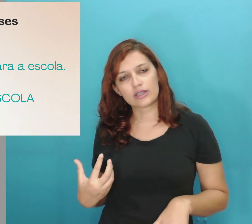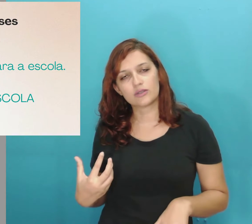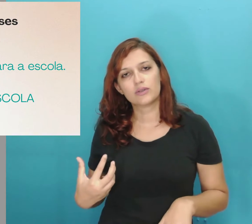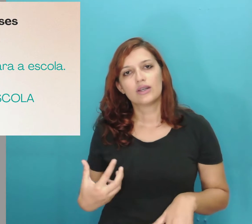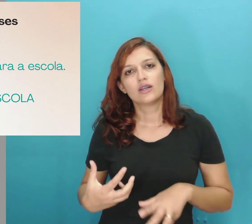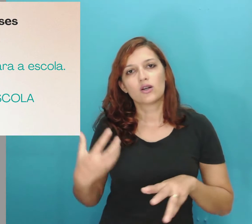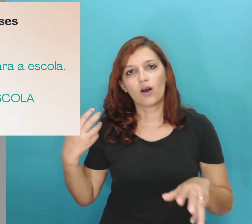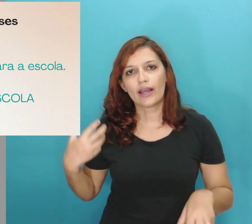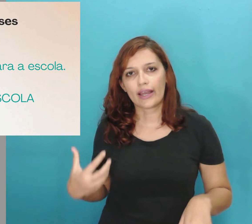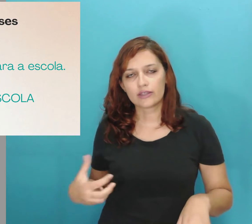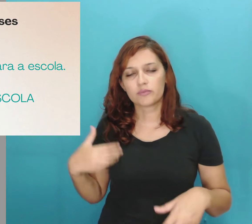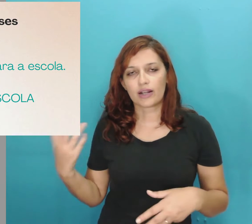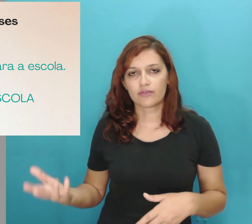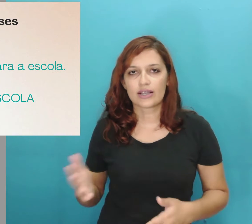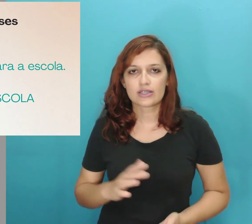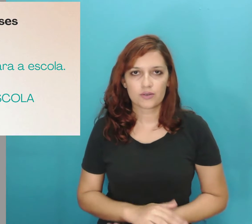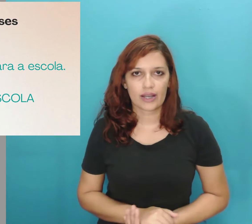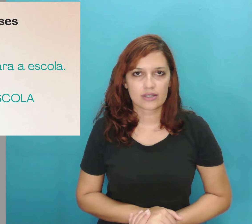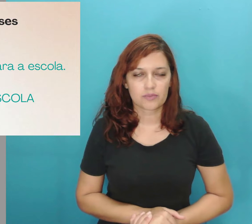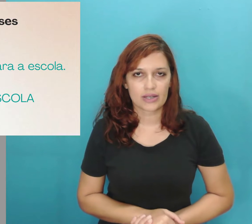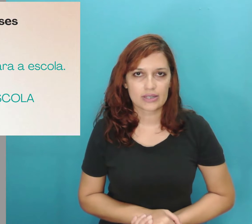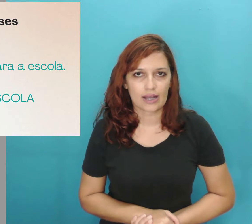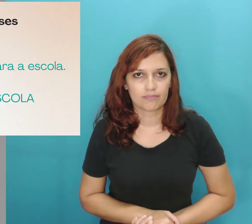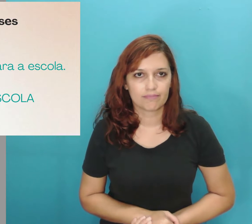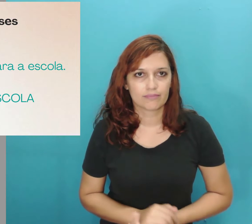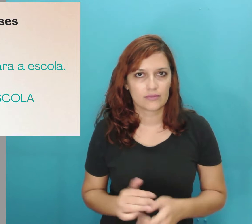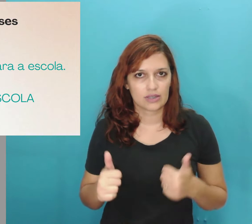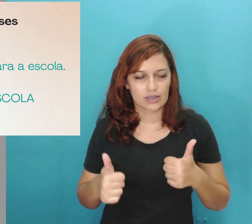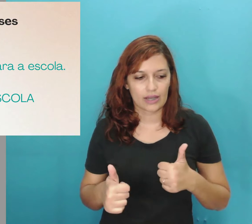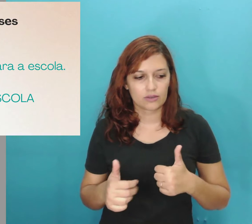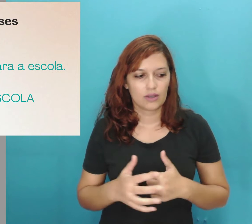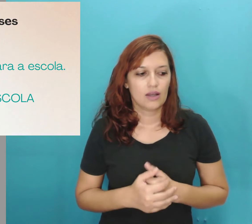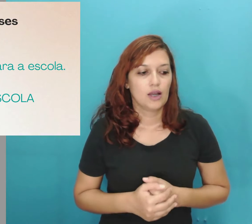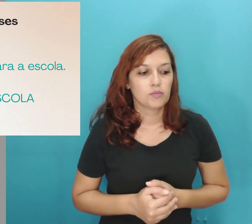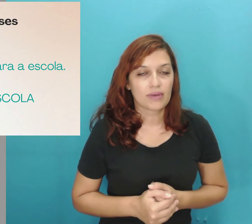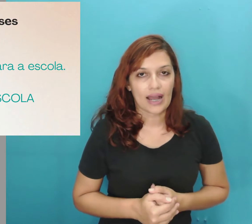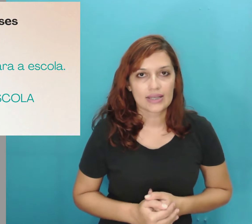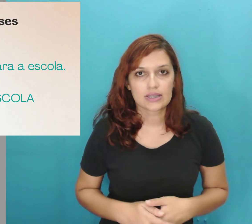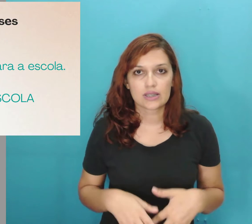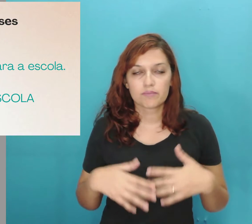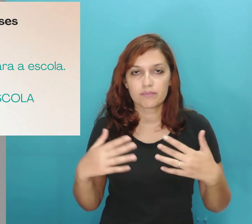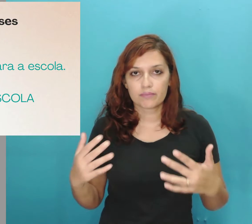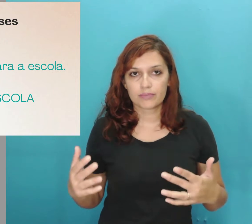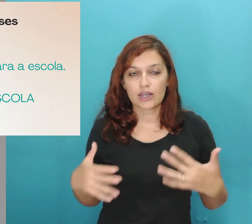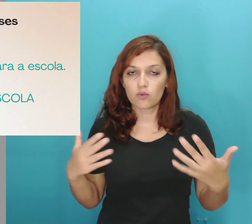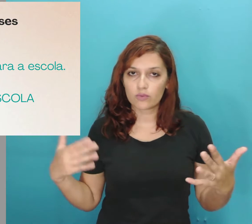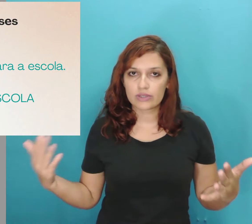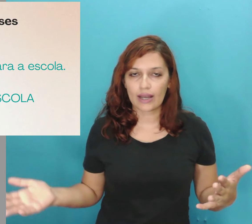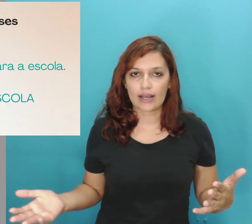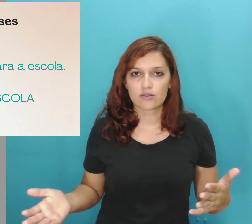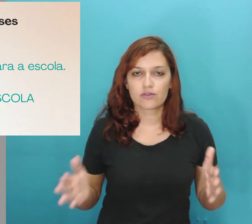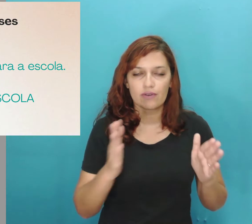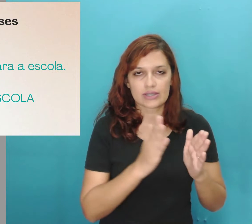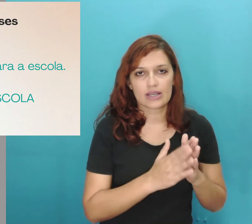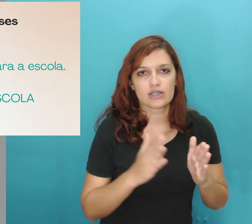sentido correto para a frase que eu quero expressar, certo? Mas, em alguns casos, fazer essa